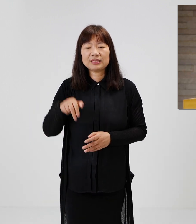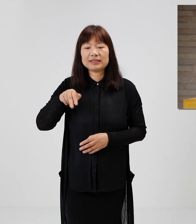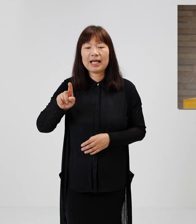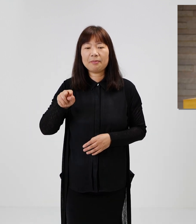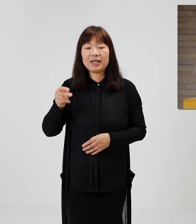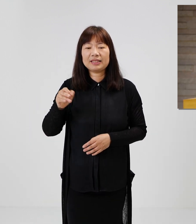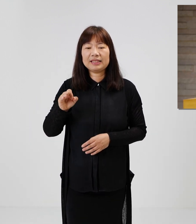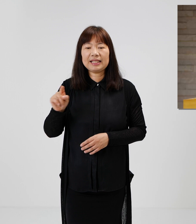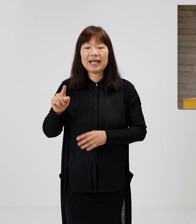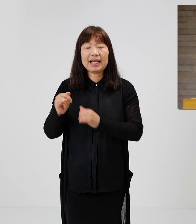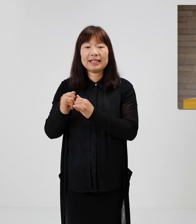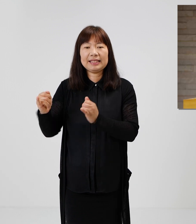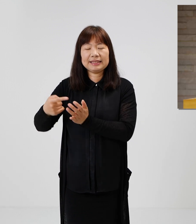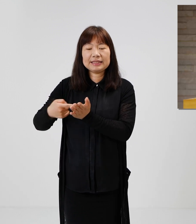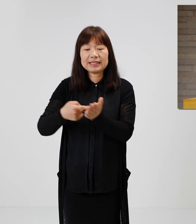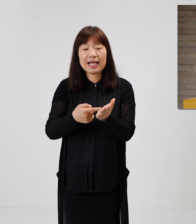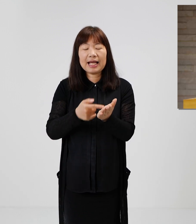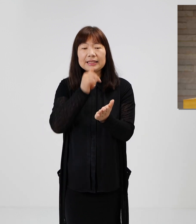하면